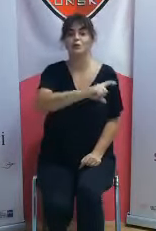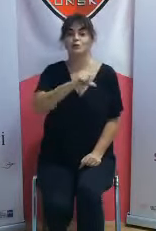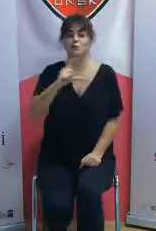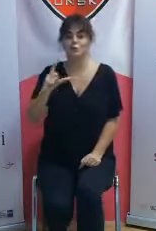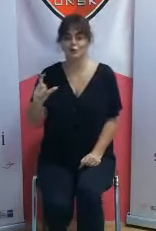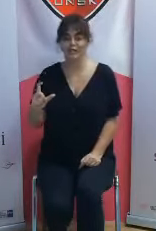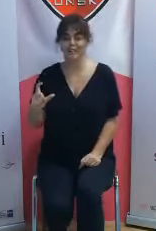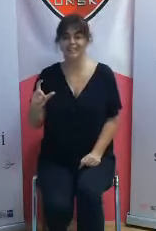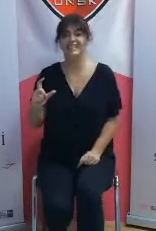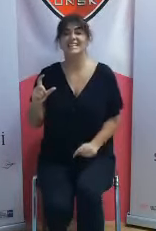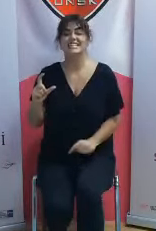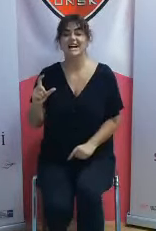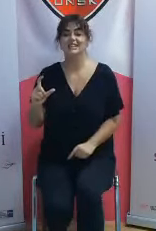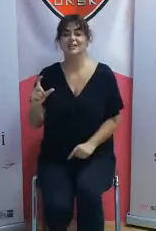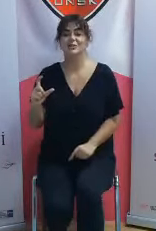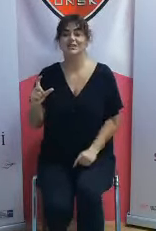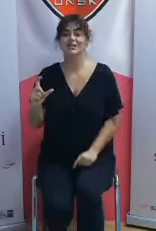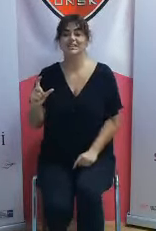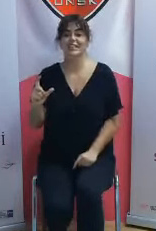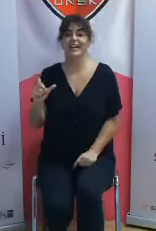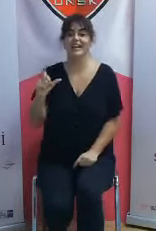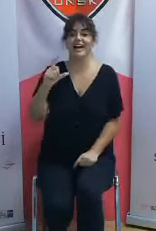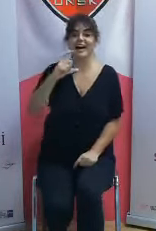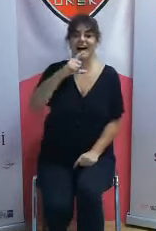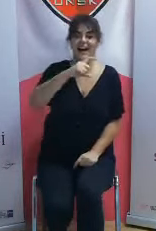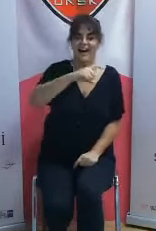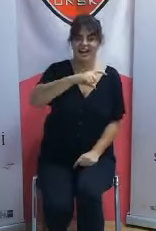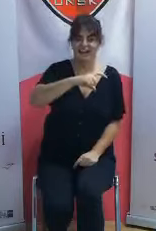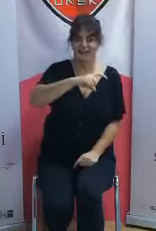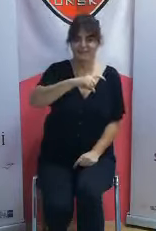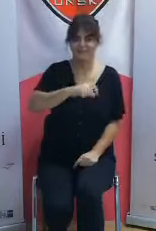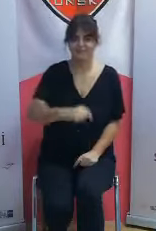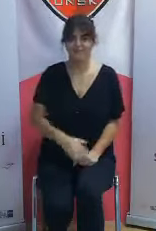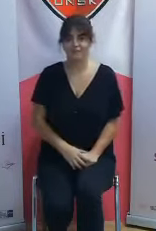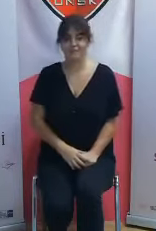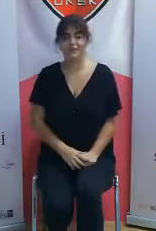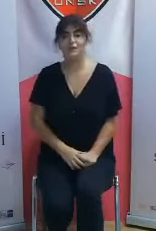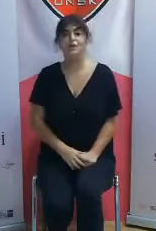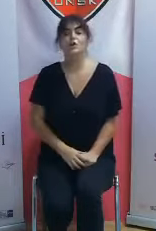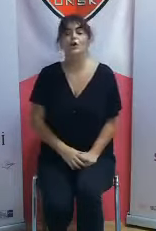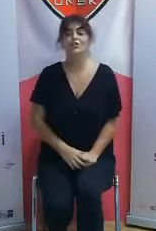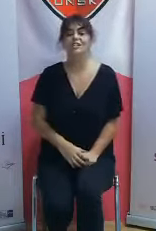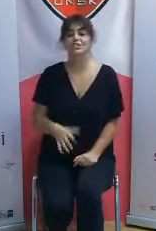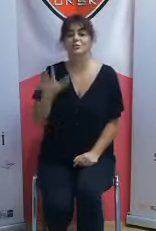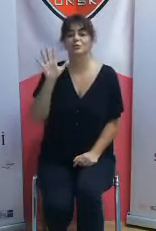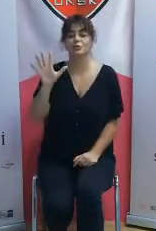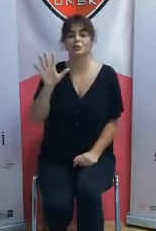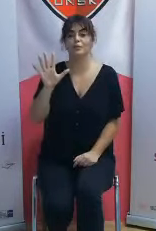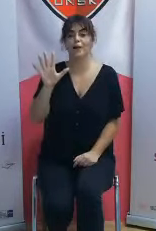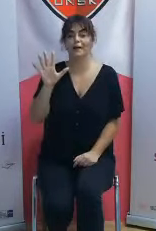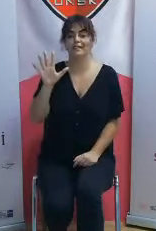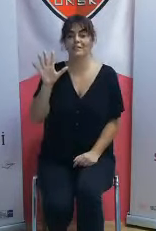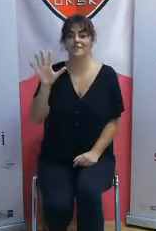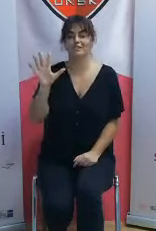Cumhuriyet. Cumhuriyet. Sağdan sola getirerek ay. Ay. Ocak için bütün parmaklarımız